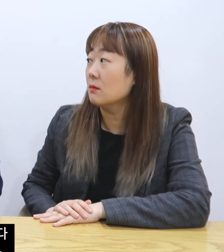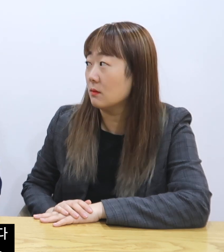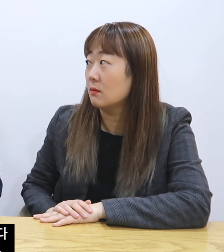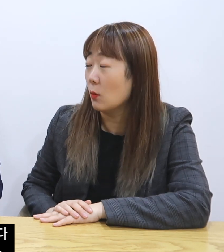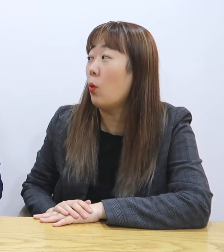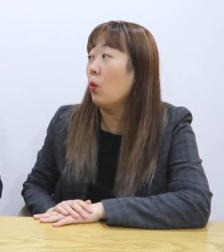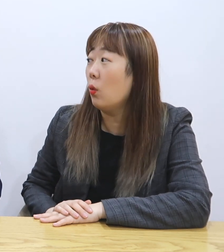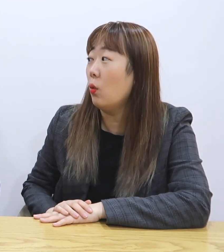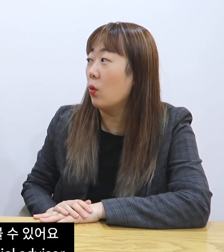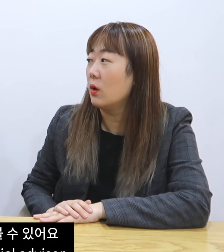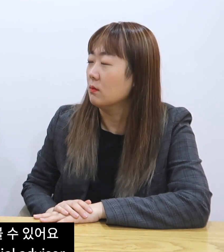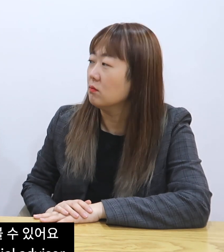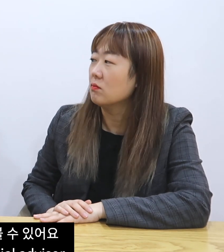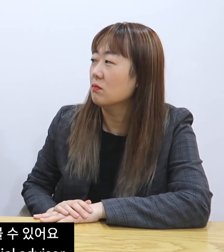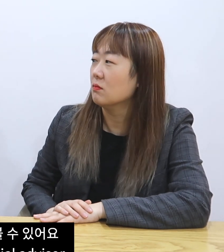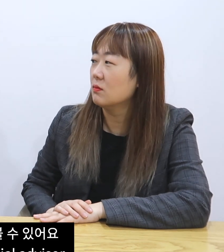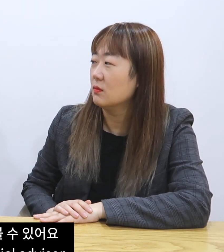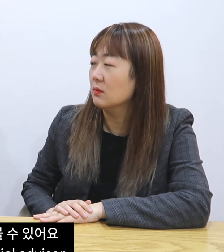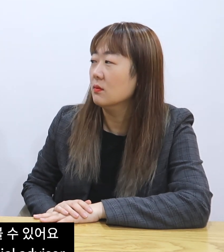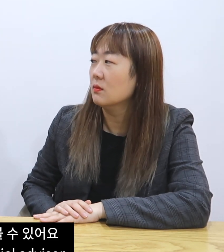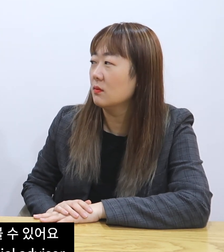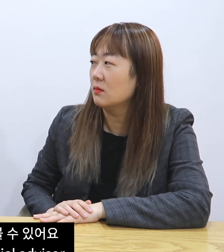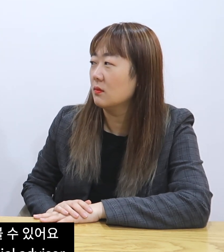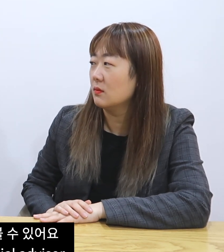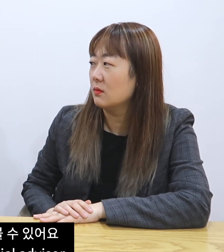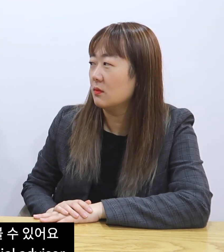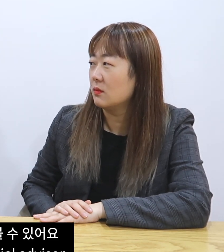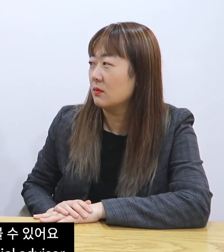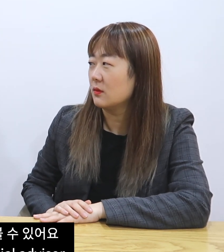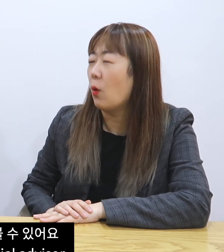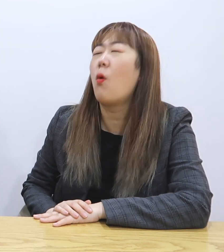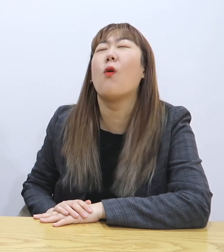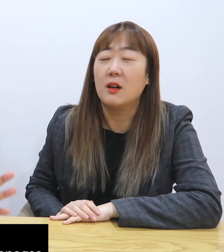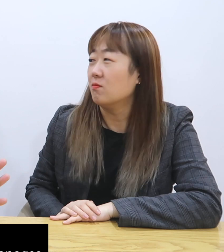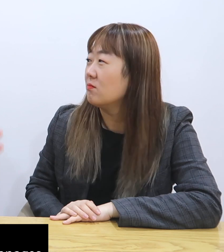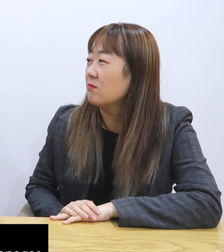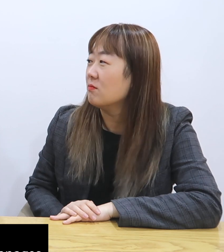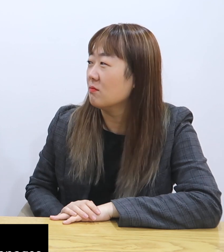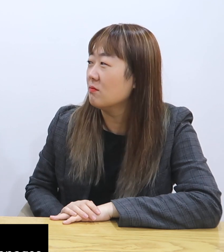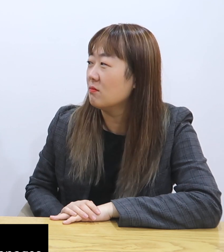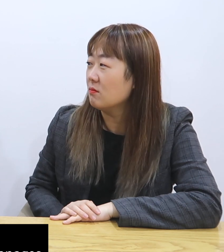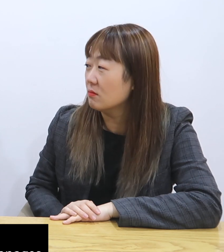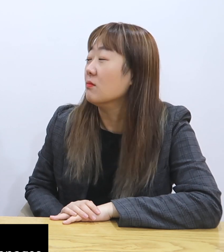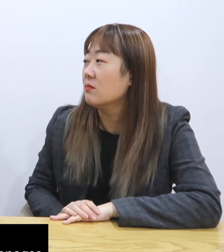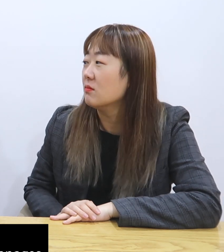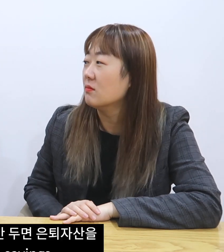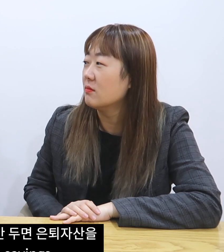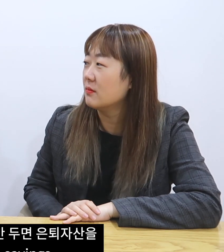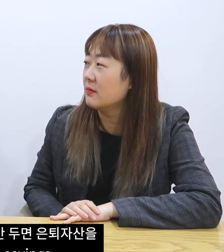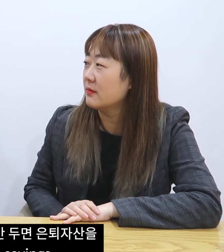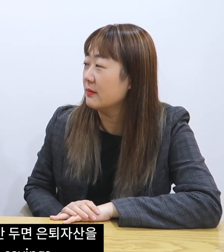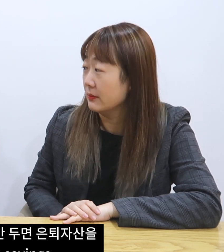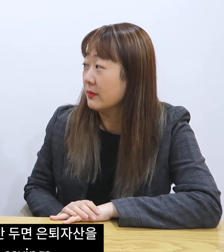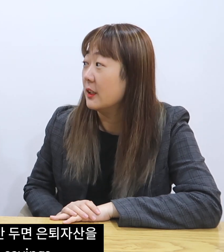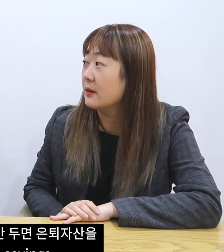약자입니다. 오. 지금은 조언자라고 부딪혀. 오. 지 보자탔다. 응. 저주. 네.